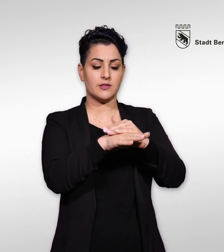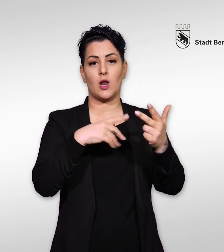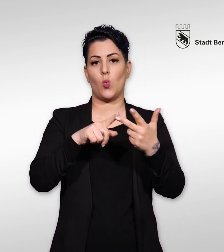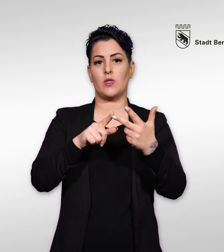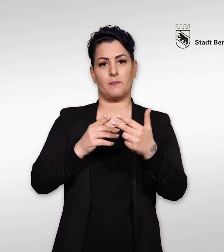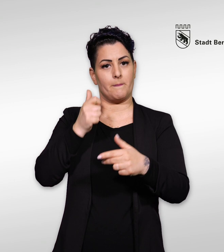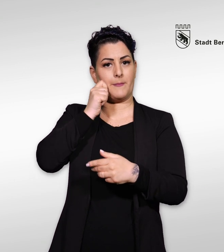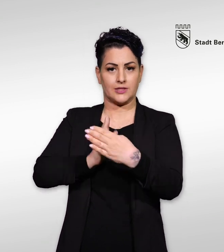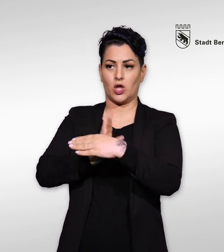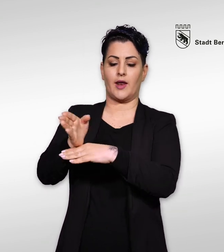Stimmlokal.